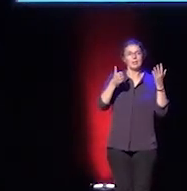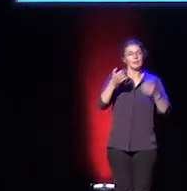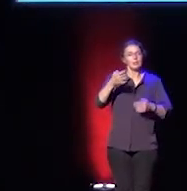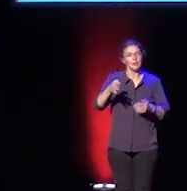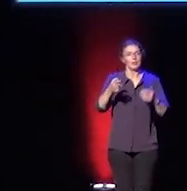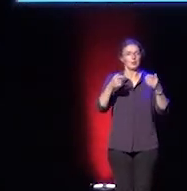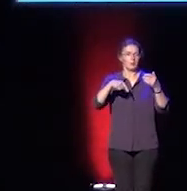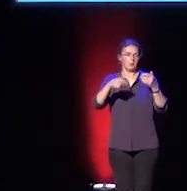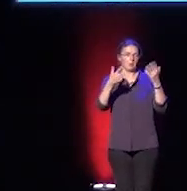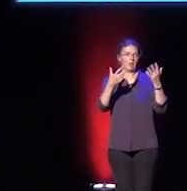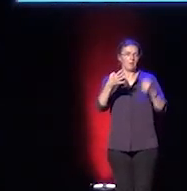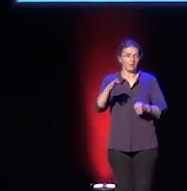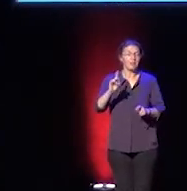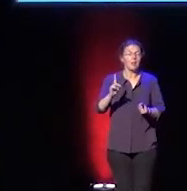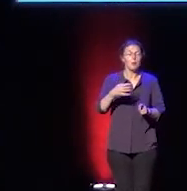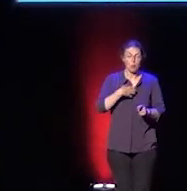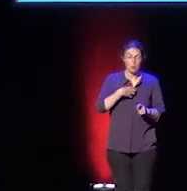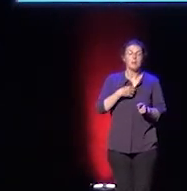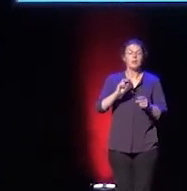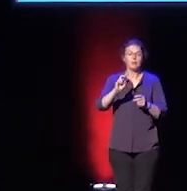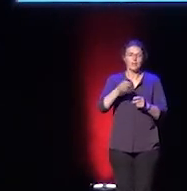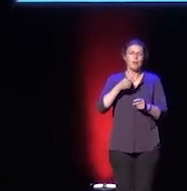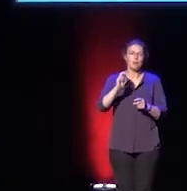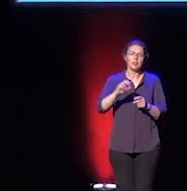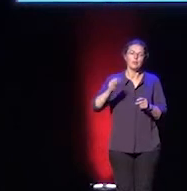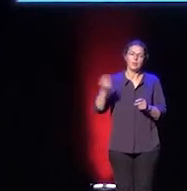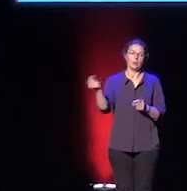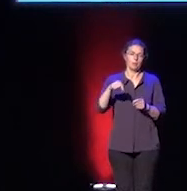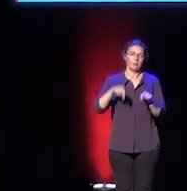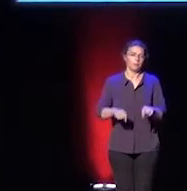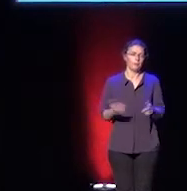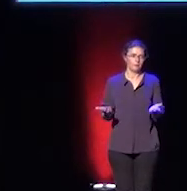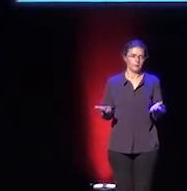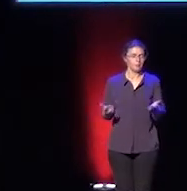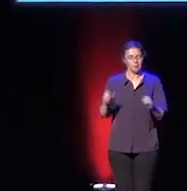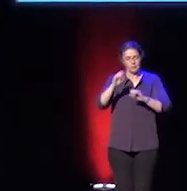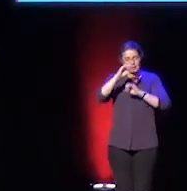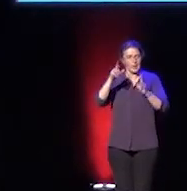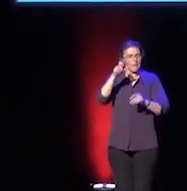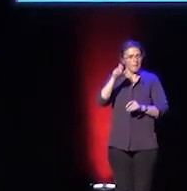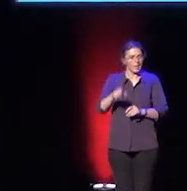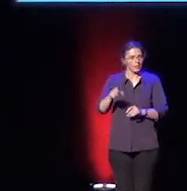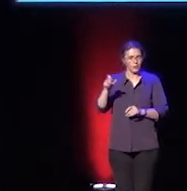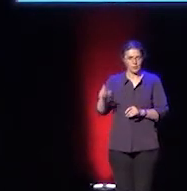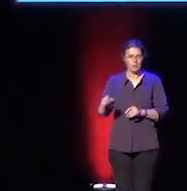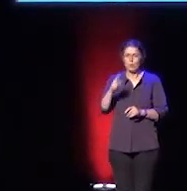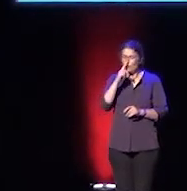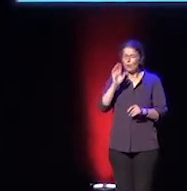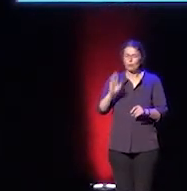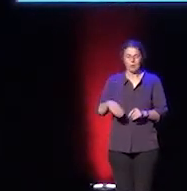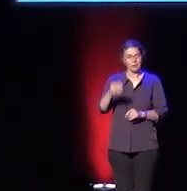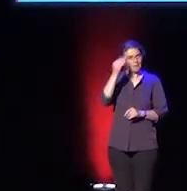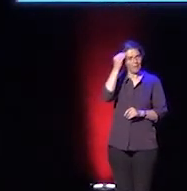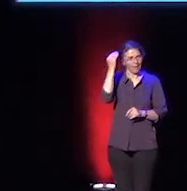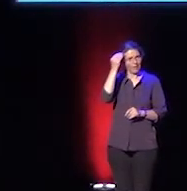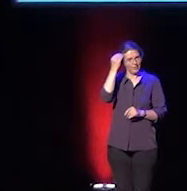die Probleme sich wiederholen. Ganz offensichtlich lernen die Menschen nur schlecht